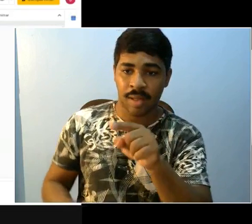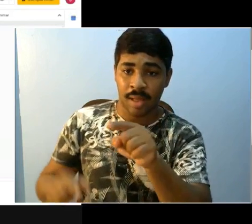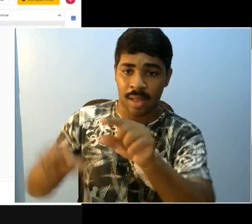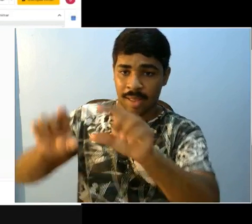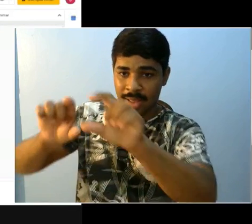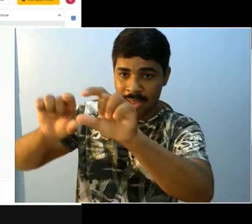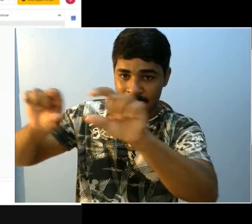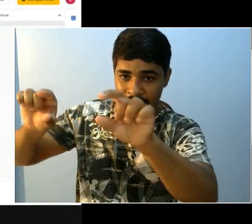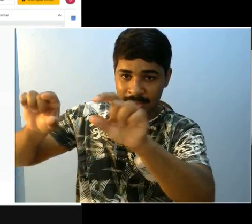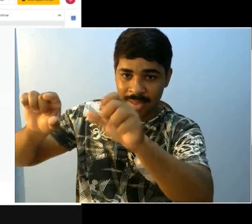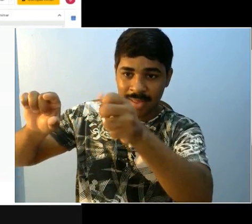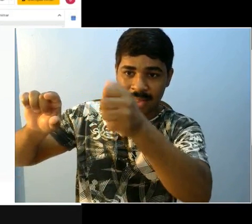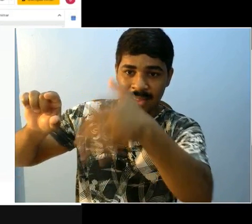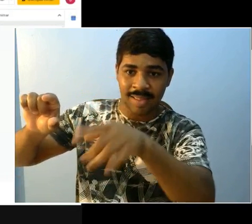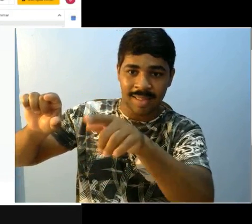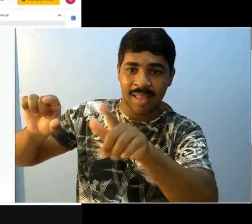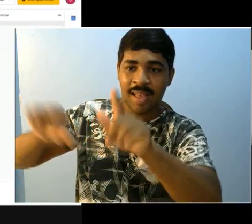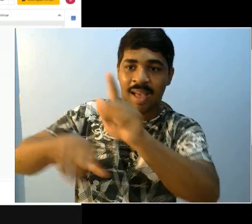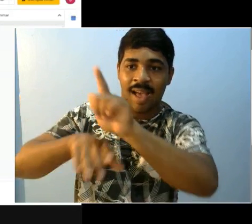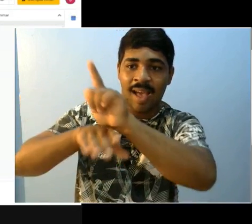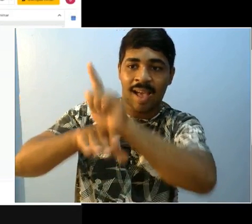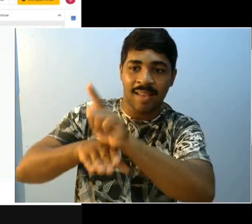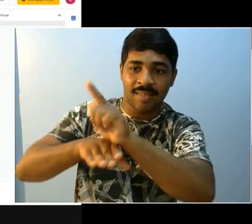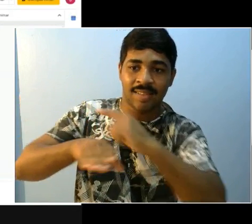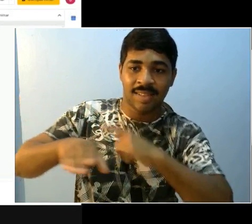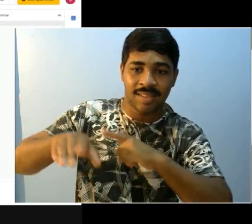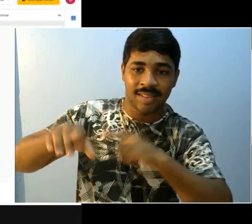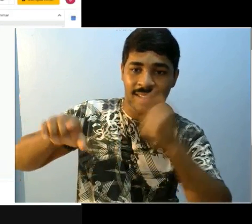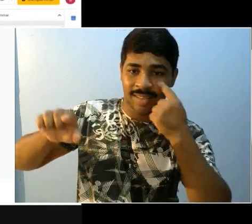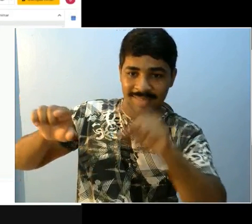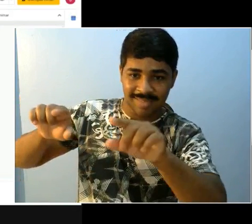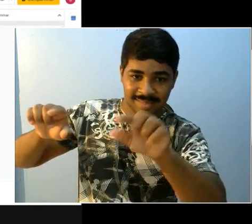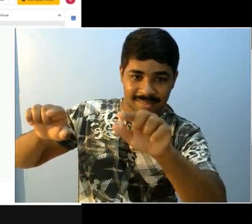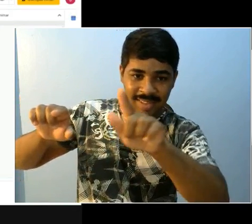Então, ela tem que achar primeiro o peso.